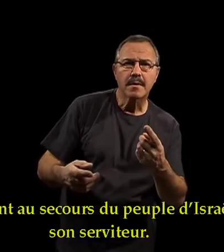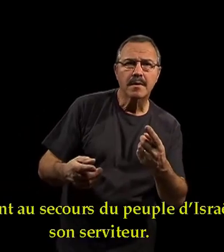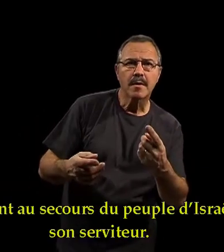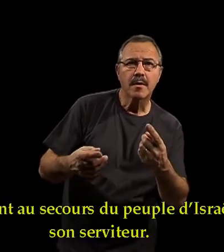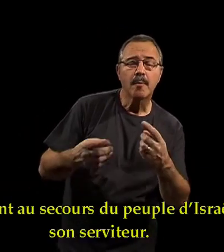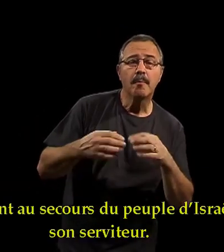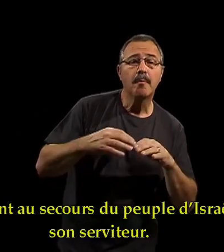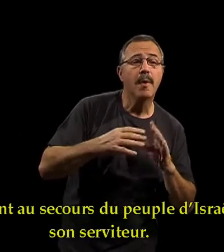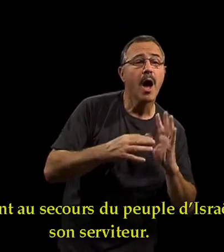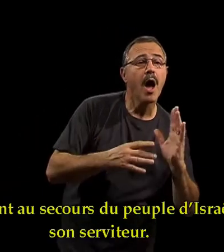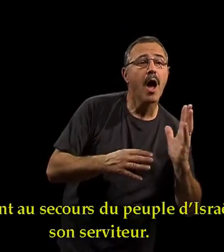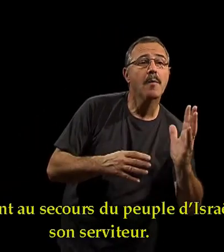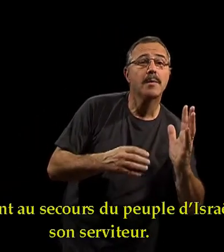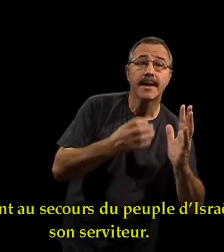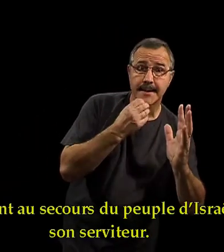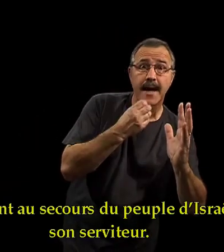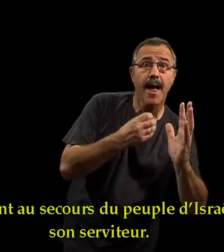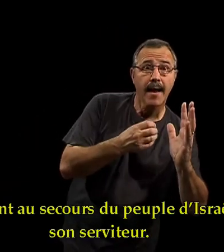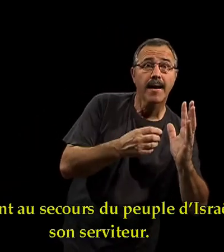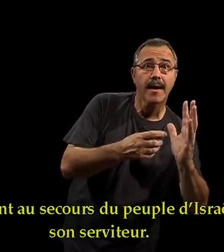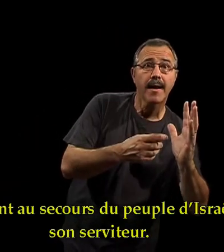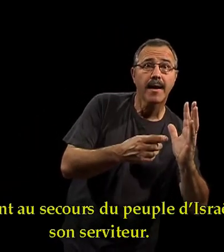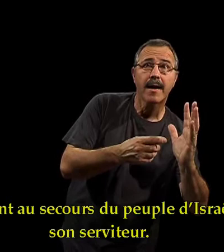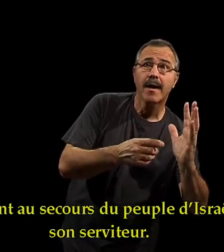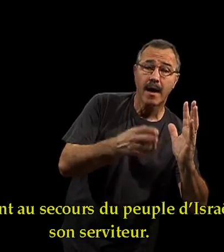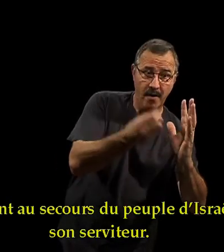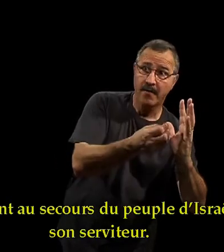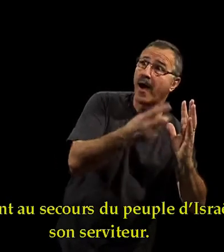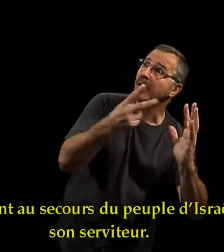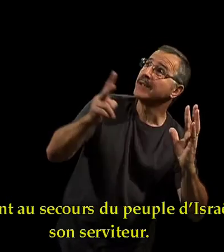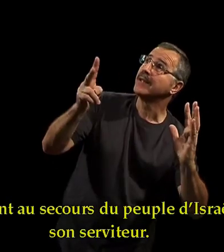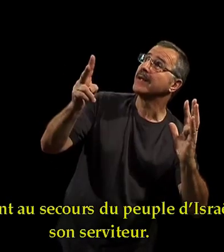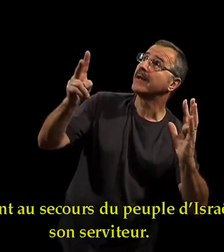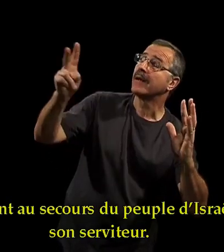Il vient au secours du peuple d'Israël, son serviteur.